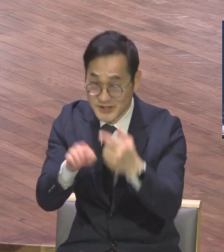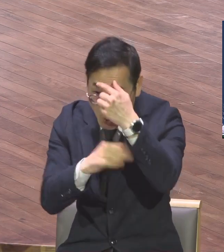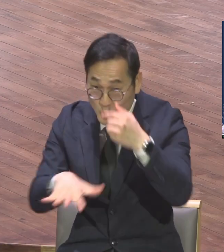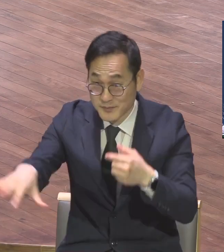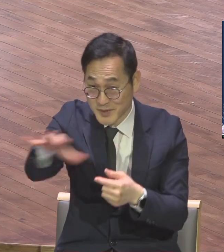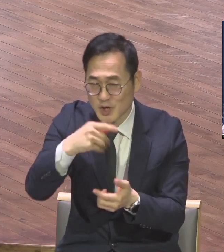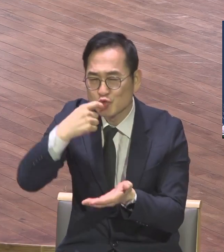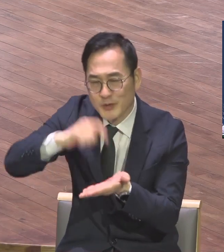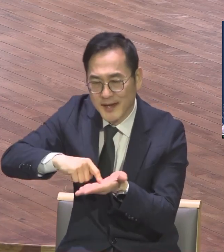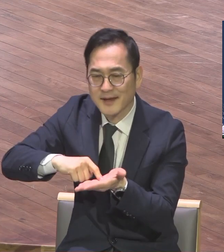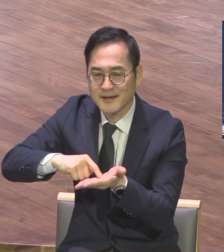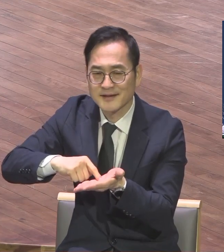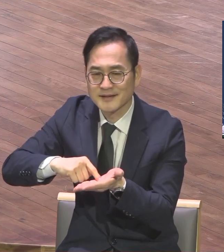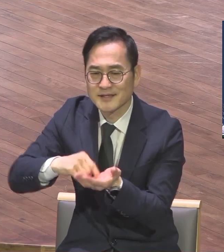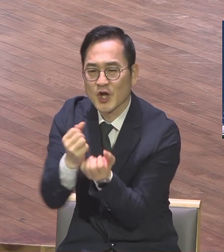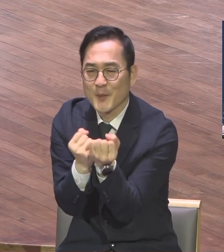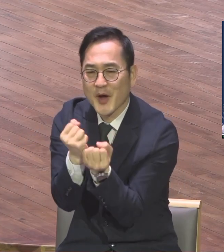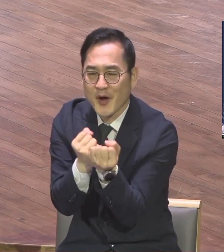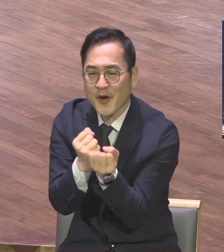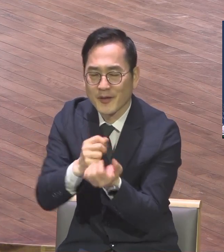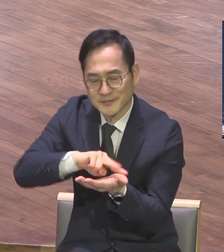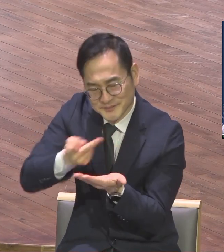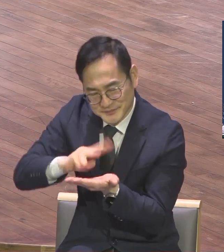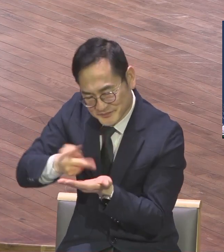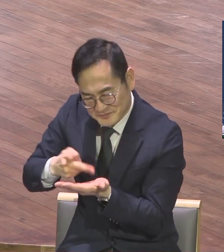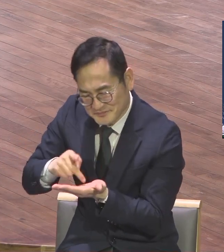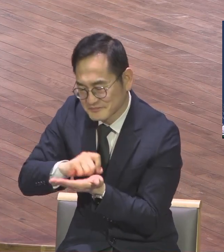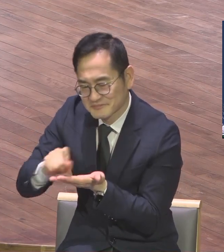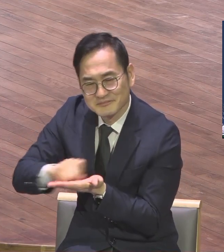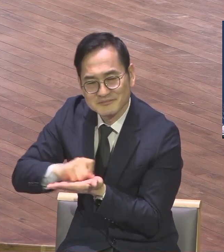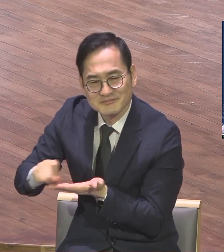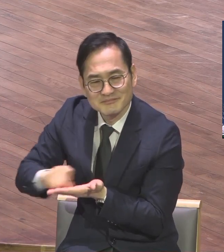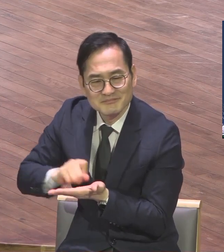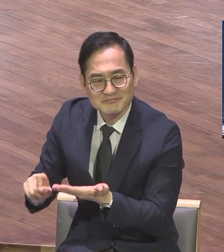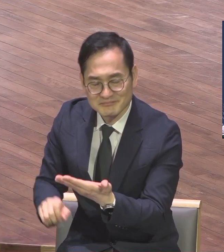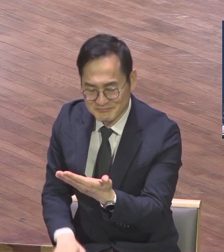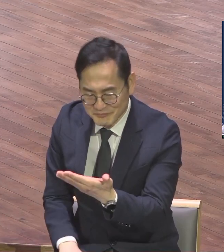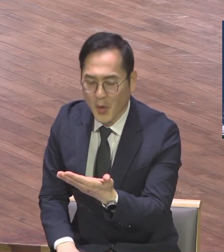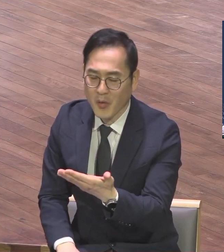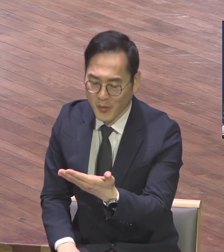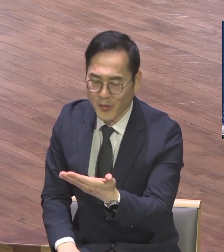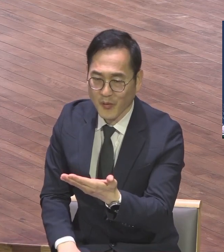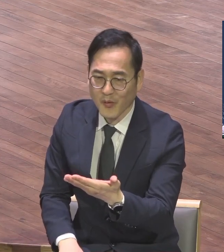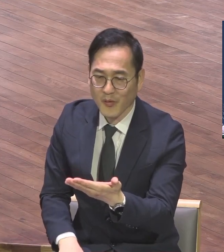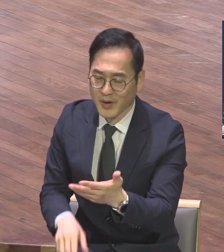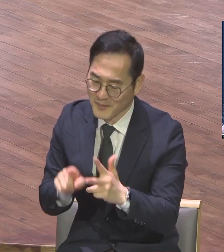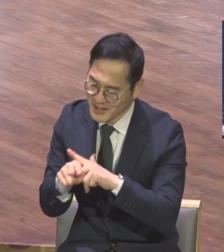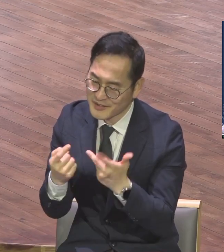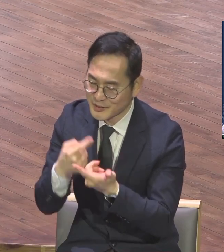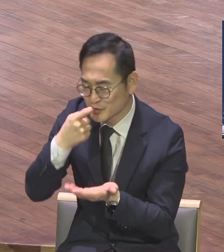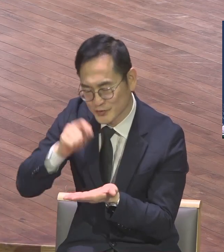풀어서 가르치기 때문에 쉽게 이해가 되고 너무 좋은 거예요. 그걸 느끼는 게 목회자로서.